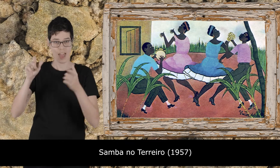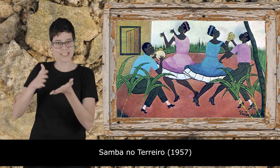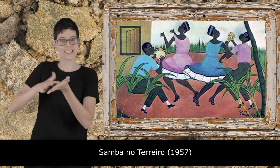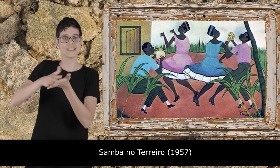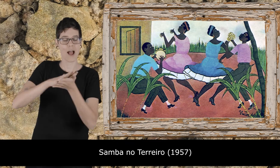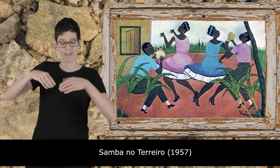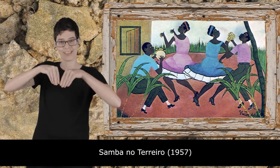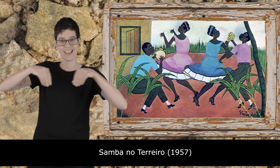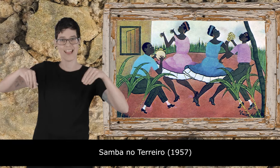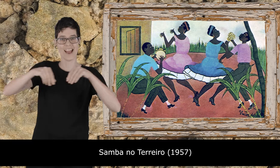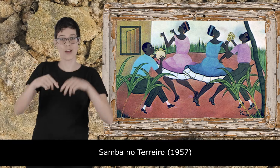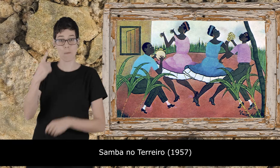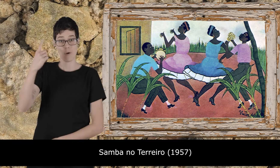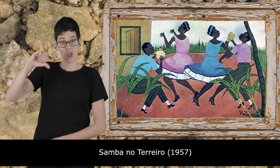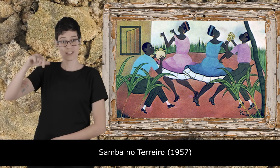Samba no Terreiro,